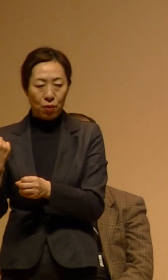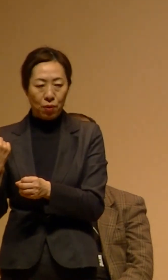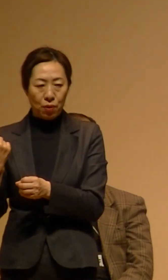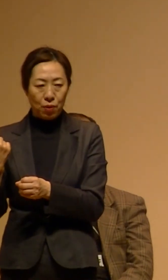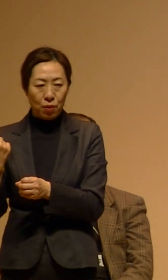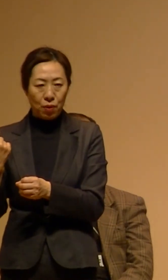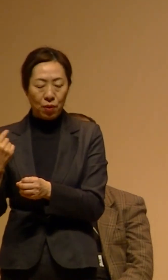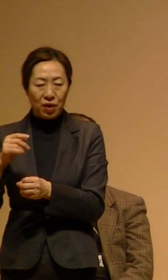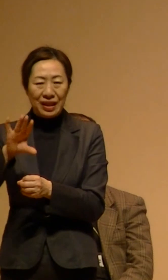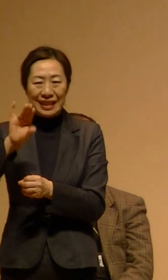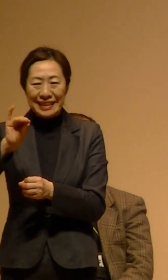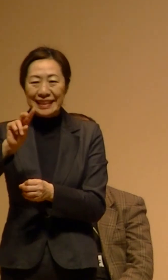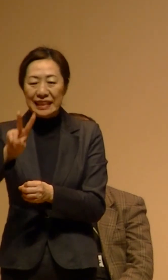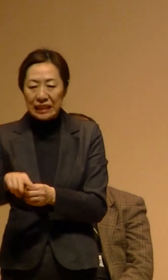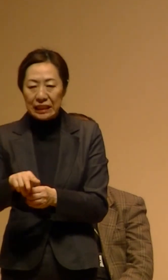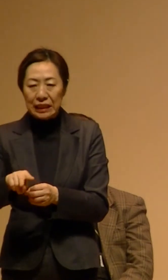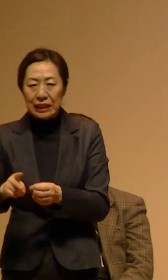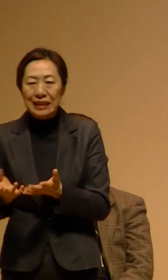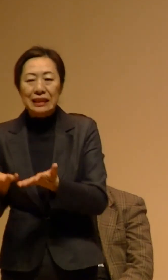地震津波、あ